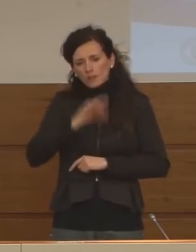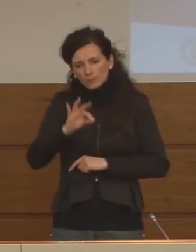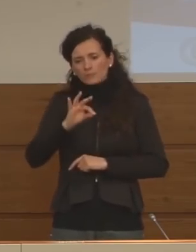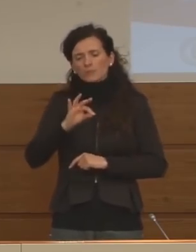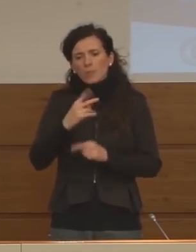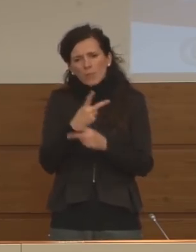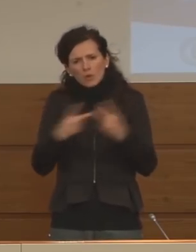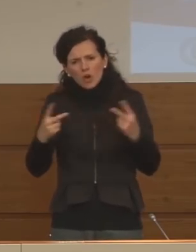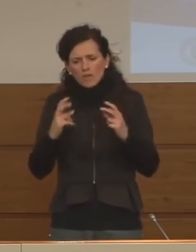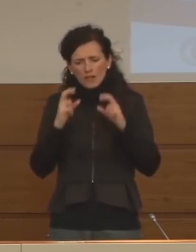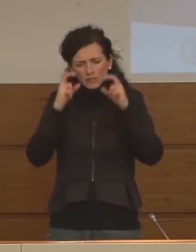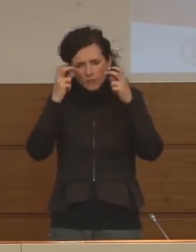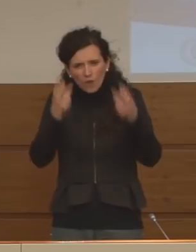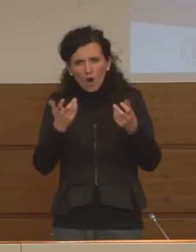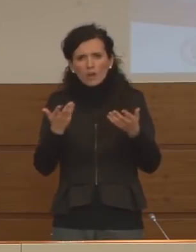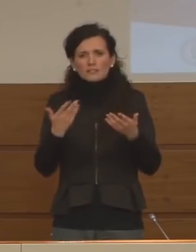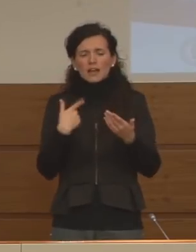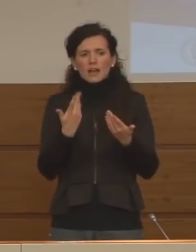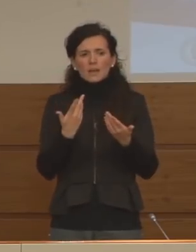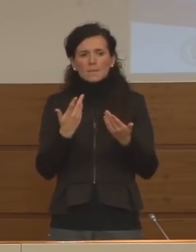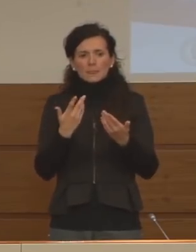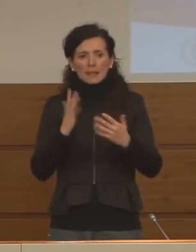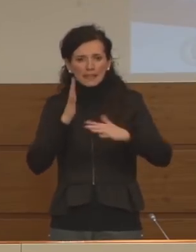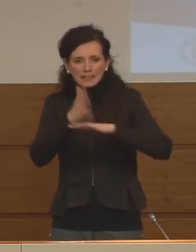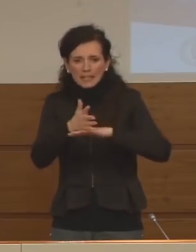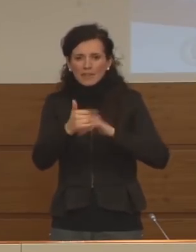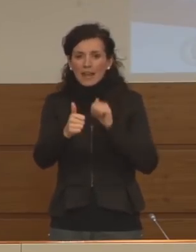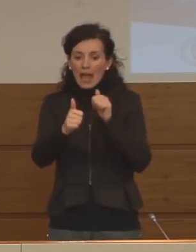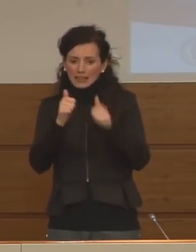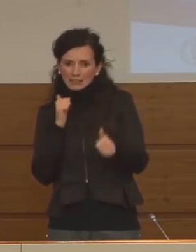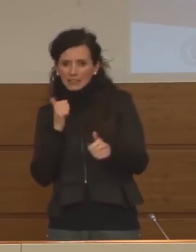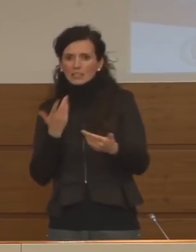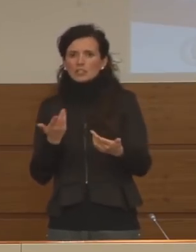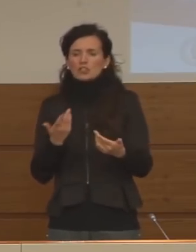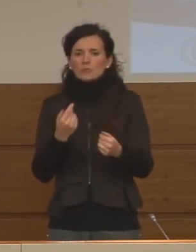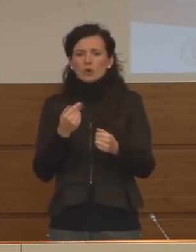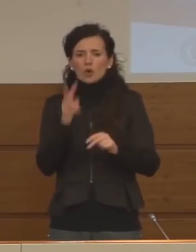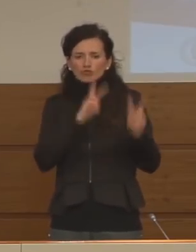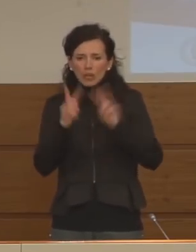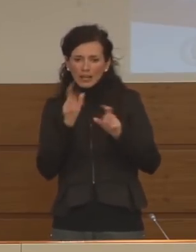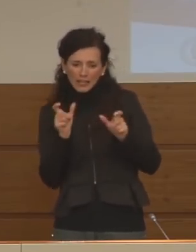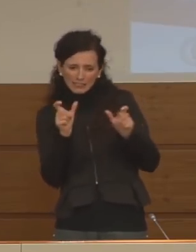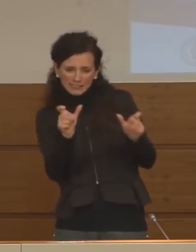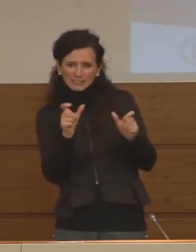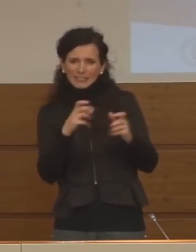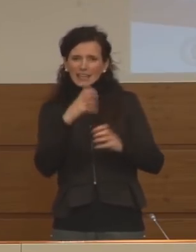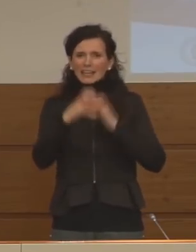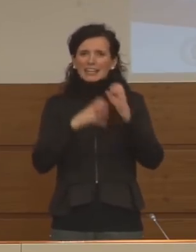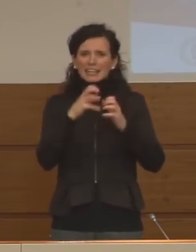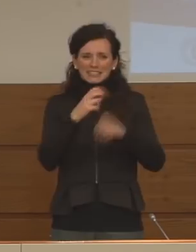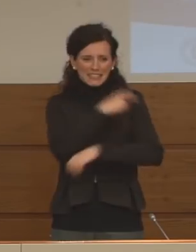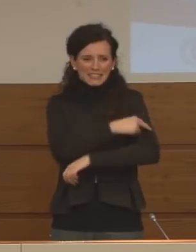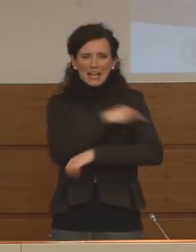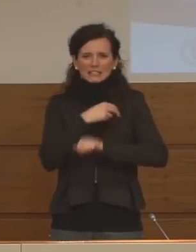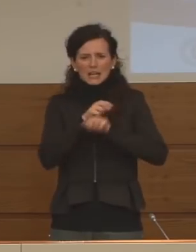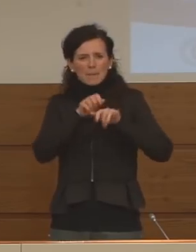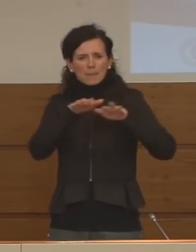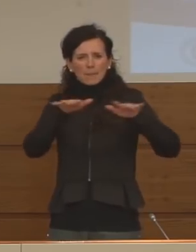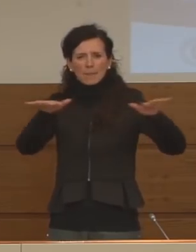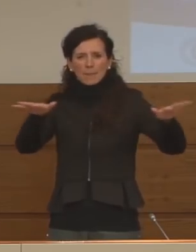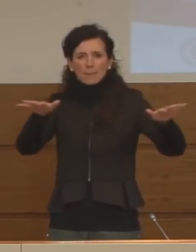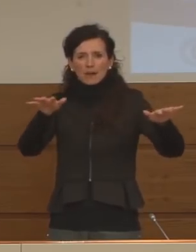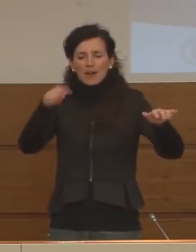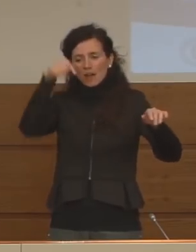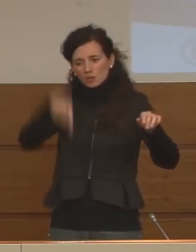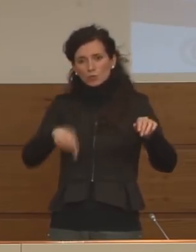preparare e auspicare che la crisi non si diffonda con la stessa forza nelle